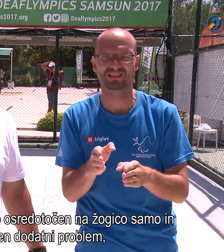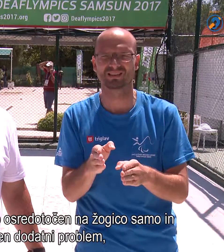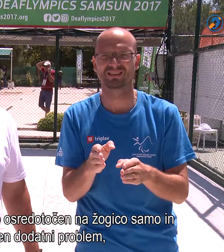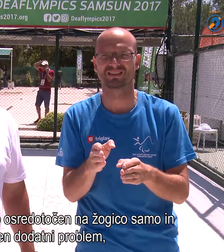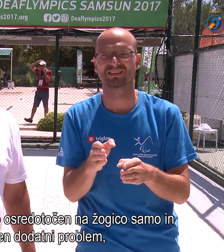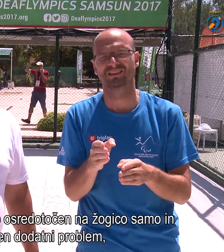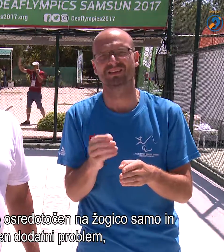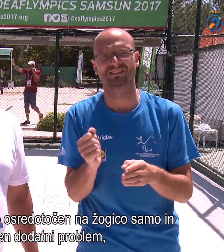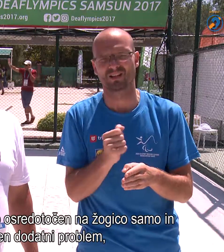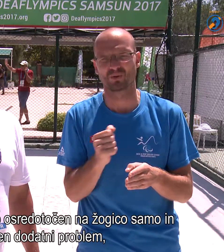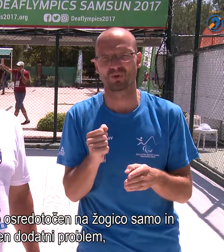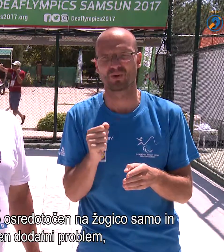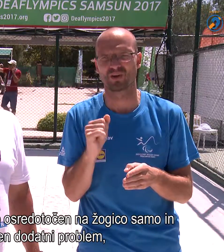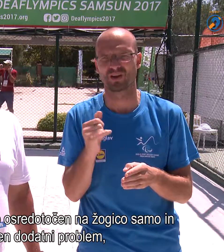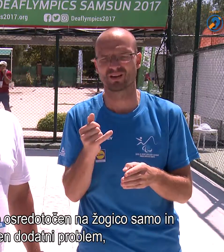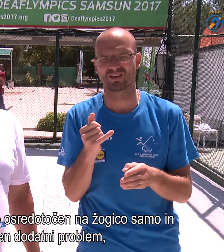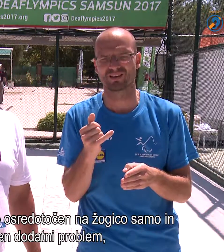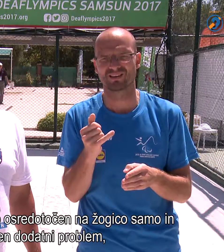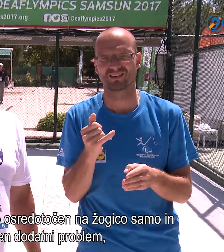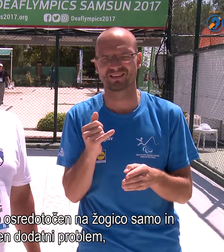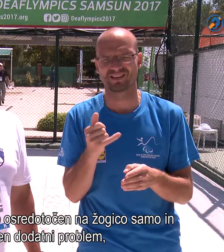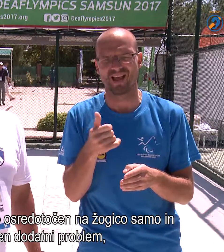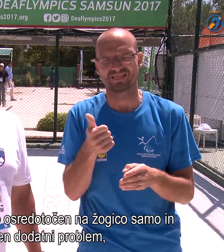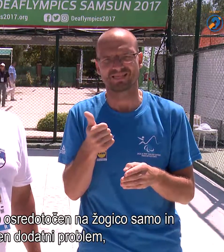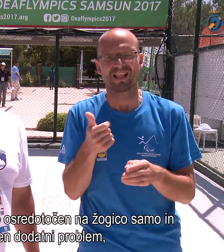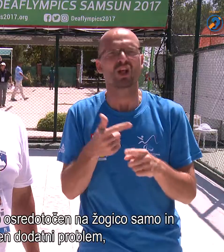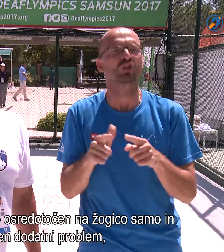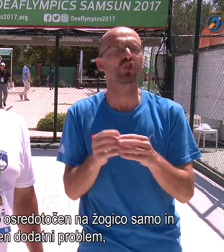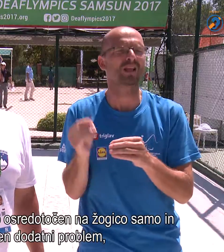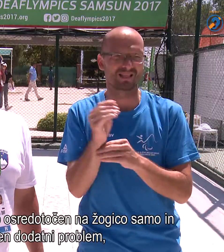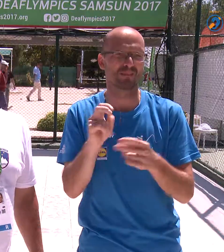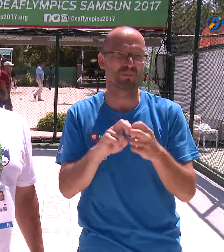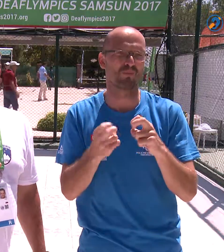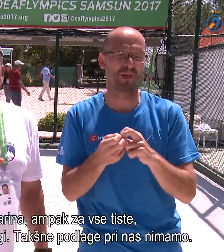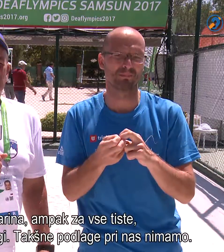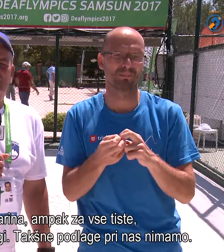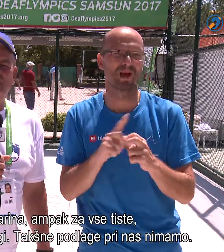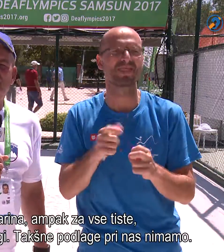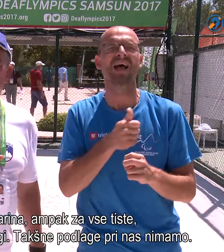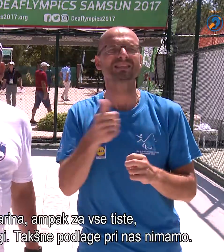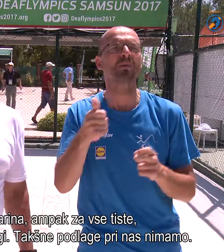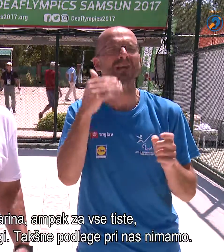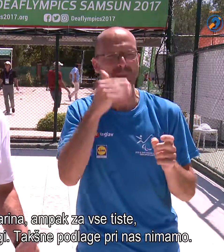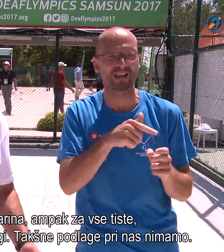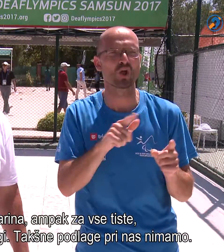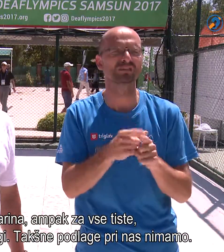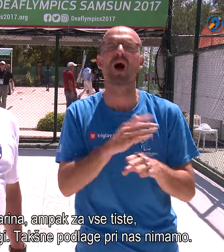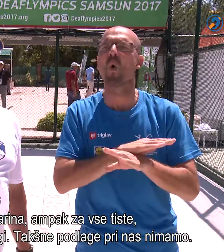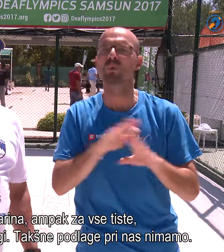tako da je kar še žogica, ja, je tudi en dodatni problem, tukaj, ne samo za Marina, ampak za vse tiste, ki ne igrajo na